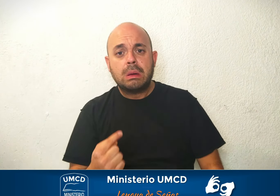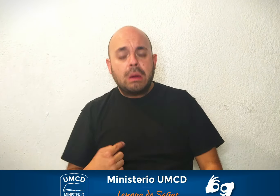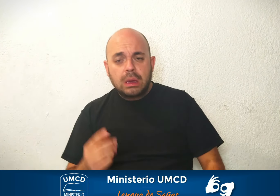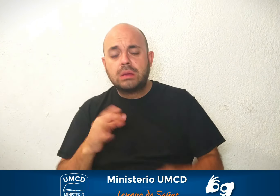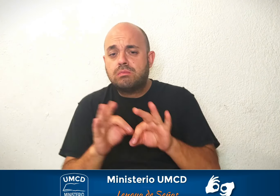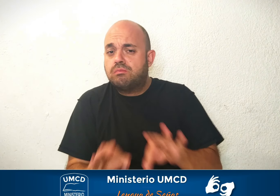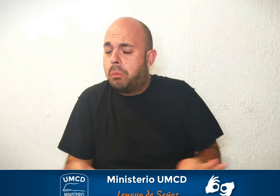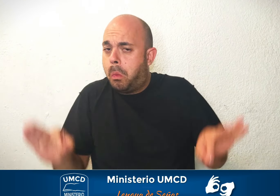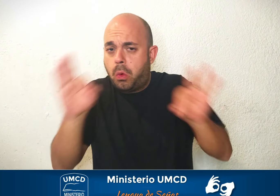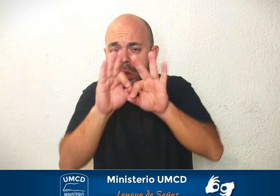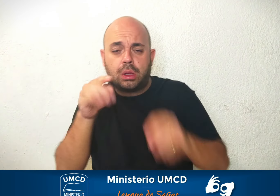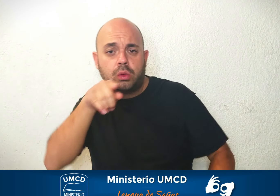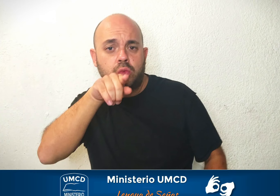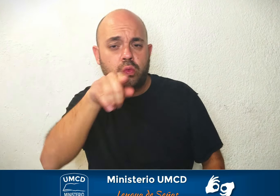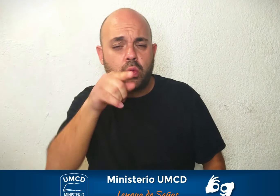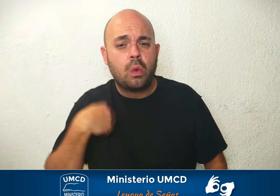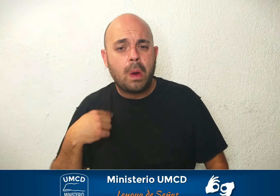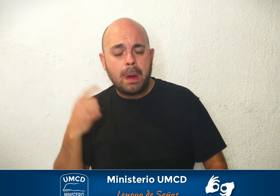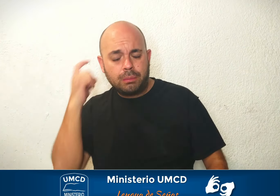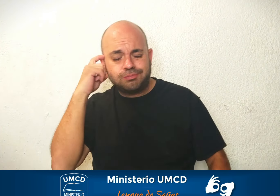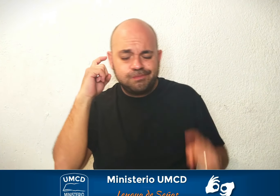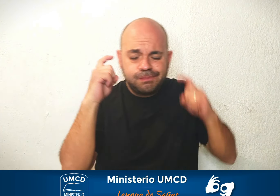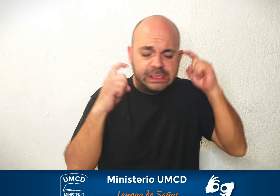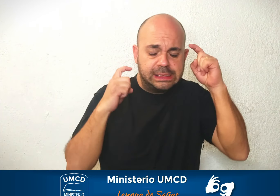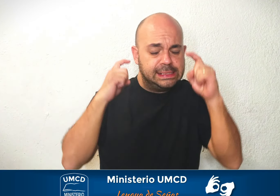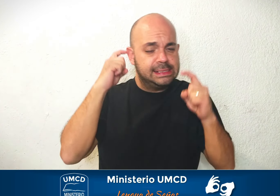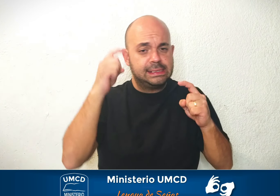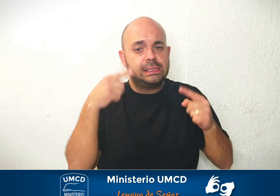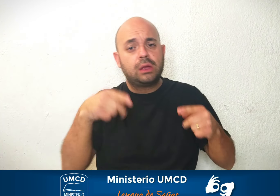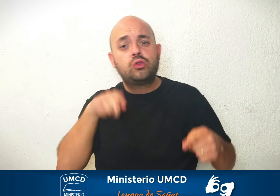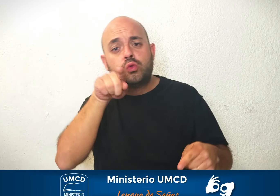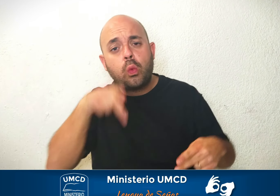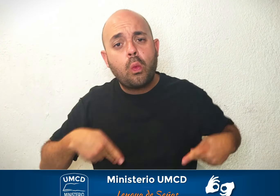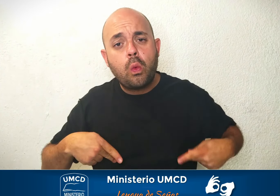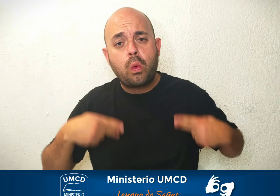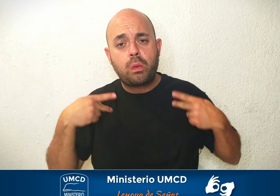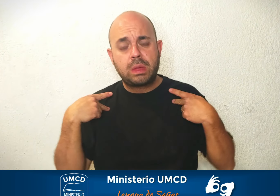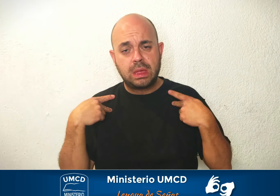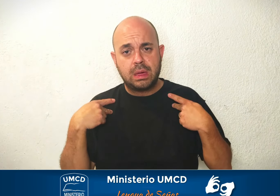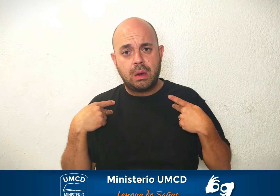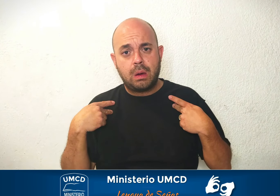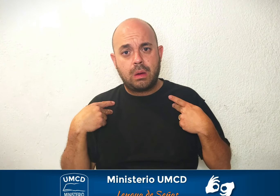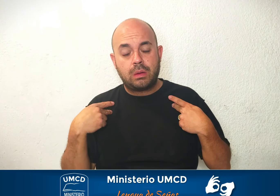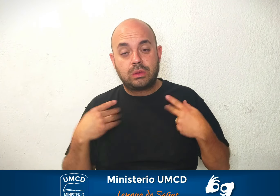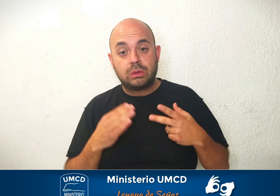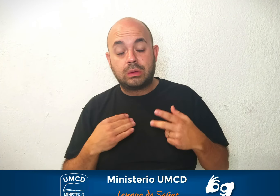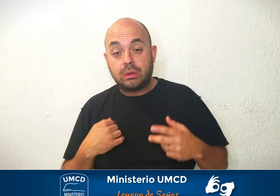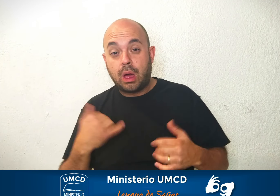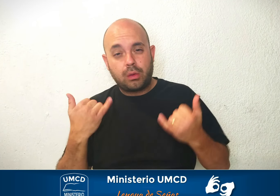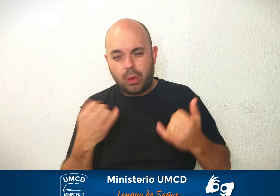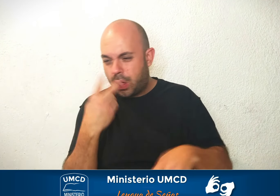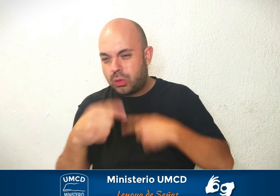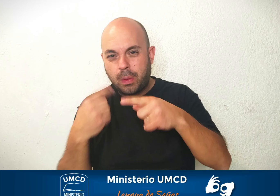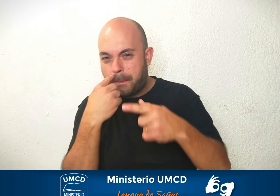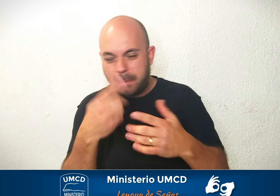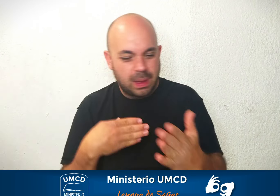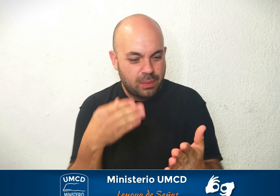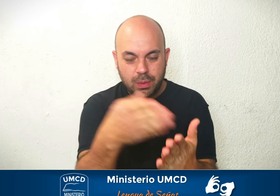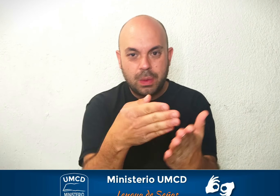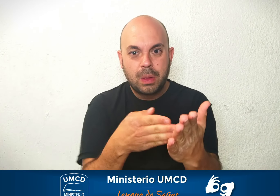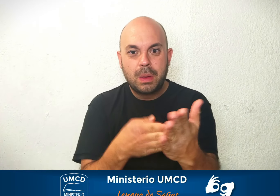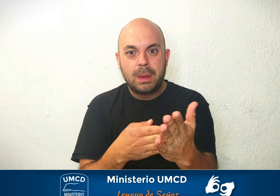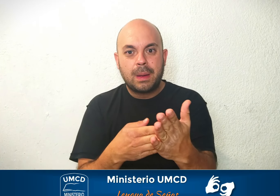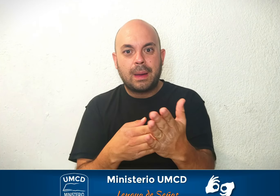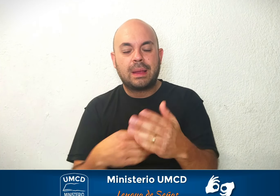enfatizando la obra de Cristo. Interesantemente, en estos 9 versículos En cada uno de ellos Pablo menciona a